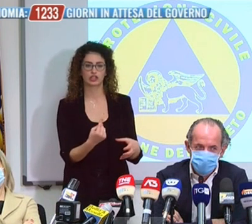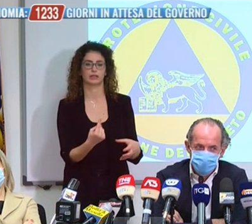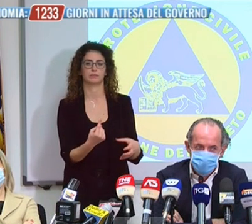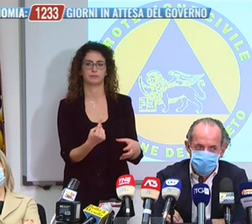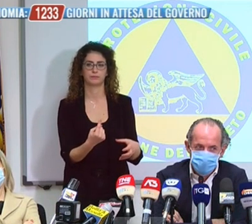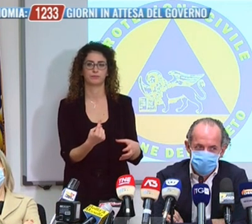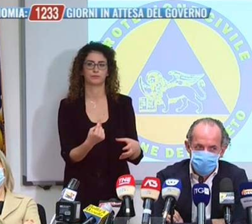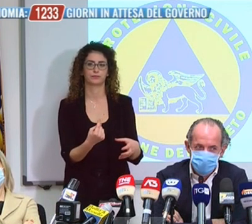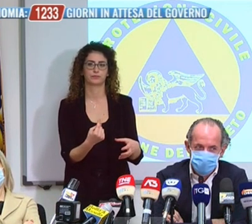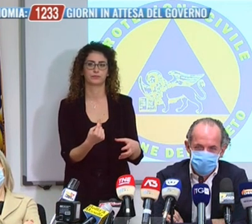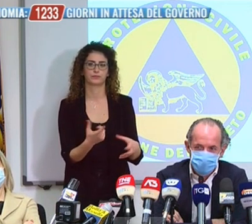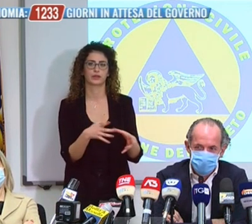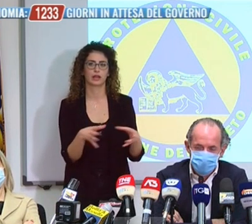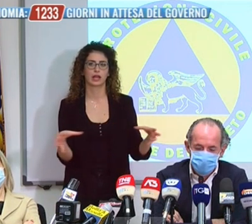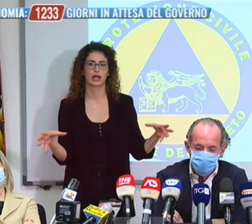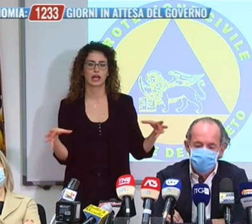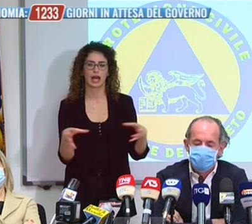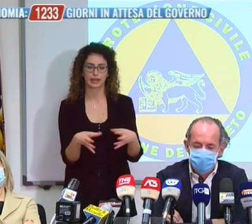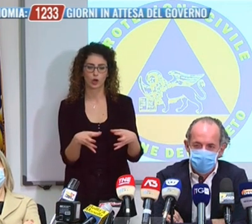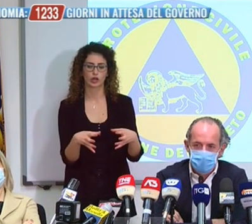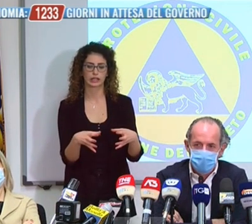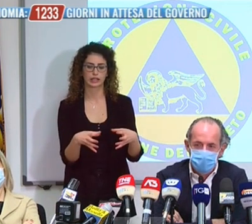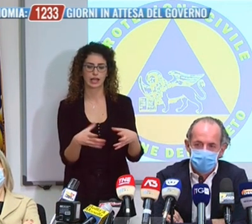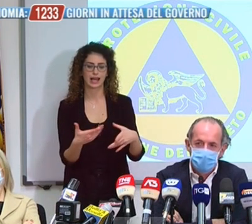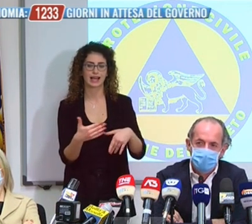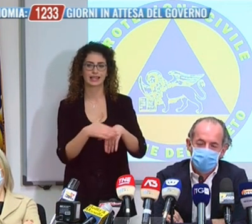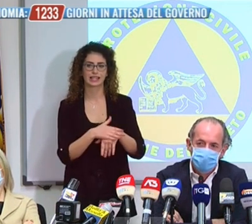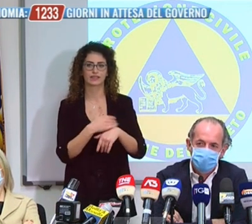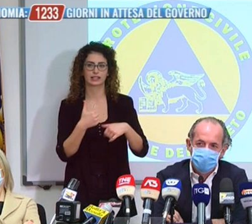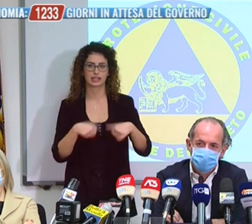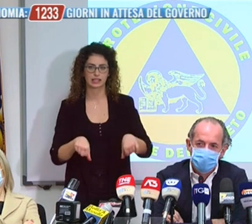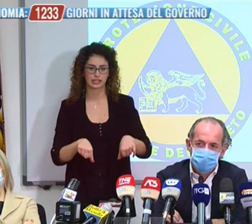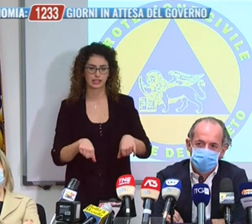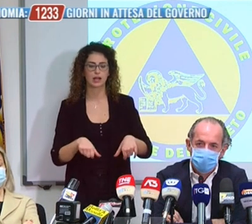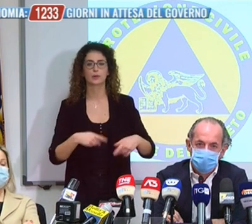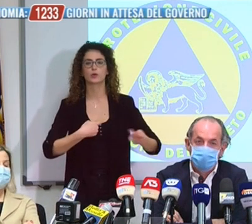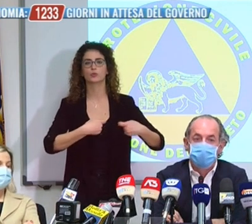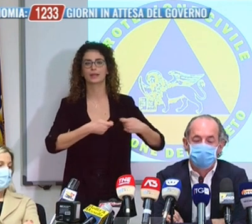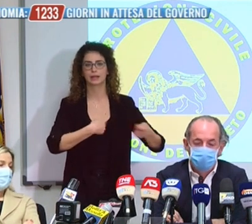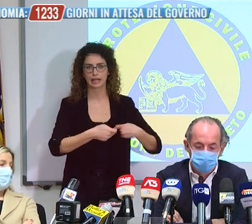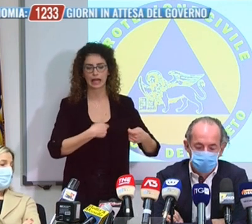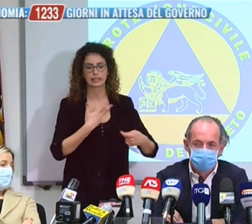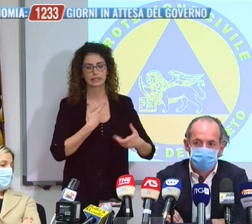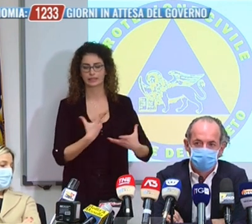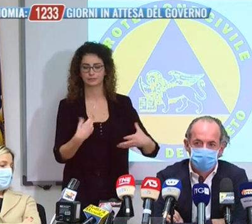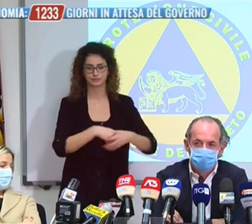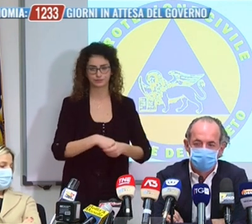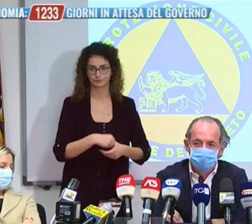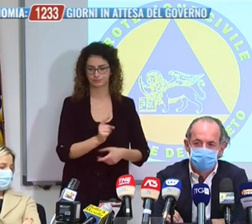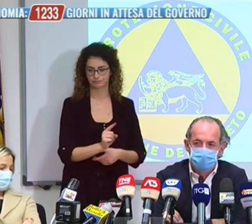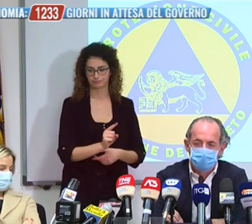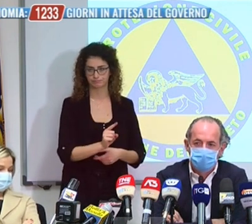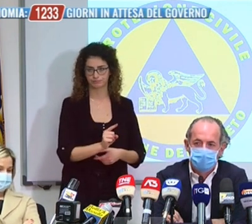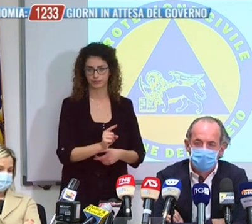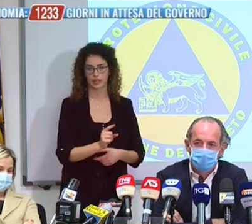considerata come abbiamo detto i servizi essenziali, sì. Parliamo dei supermercati, che è un grosso